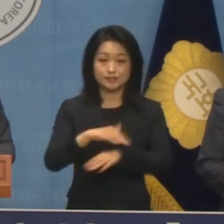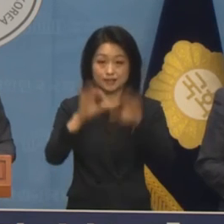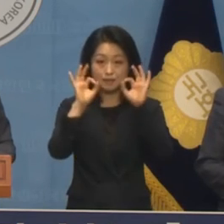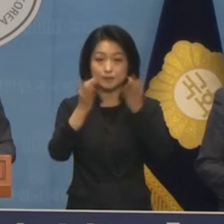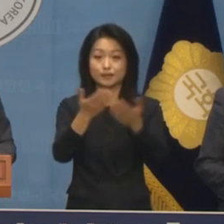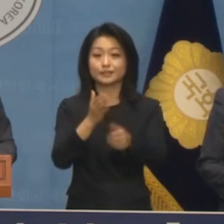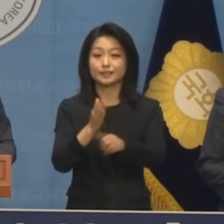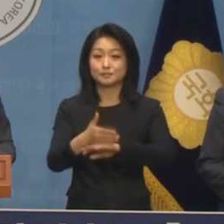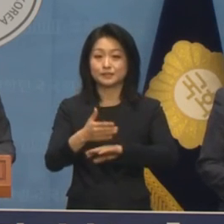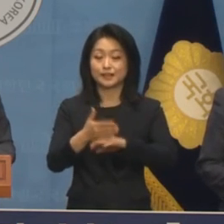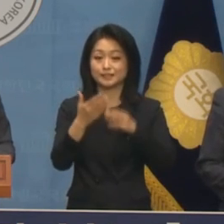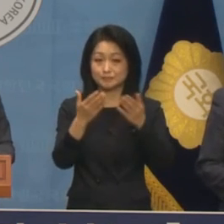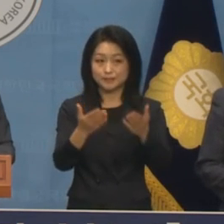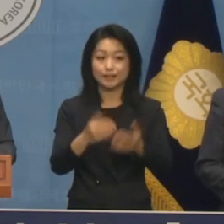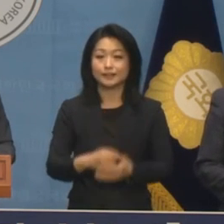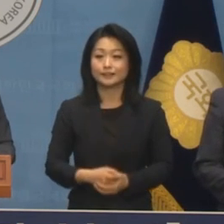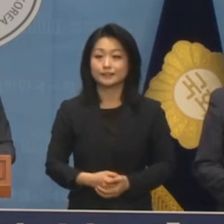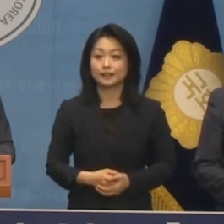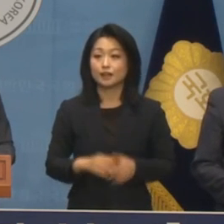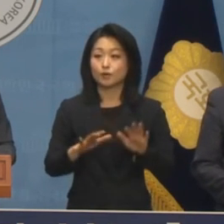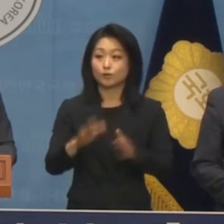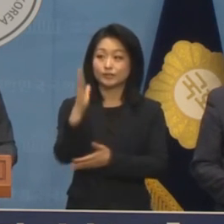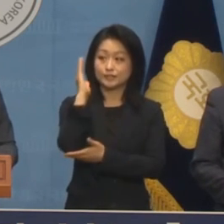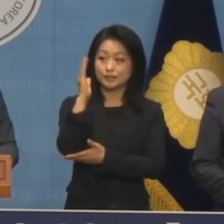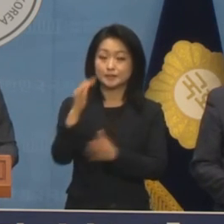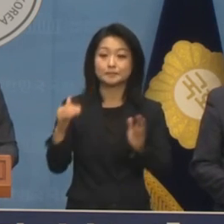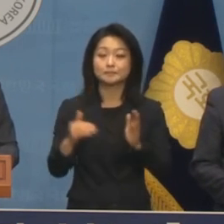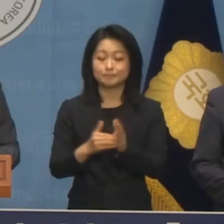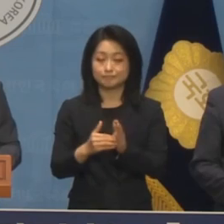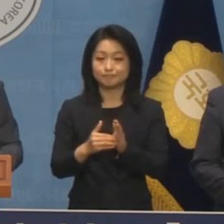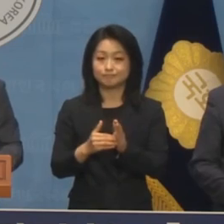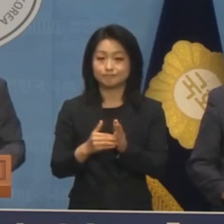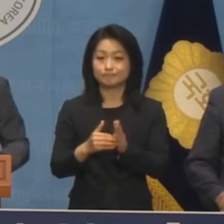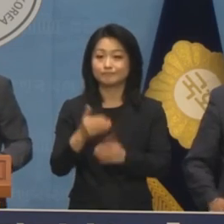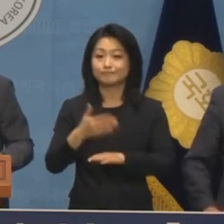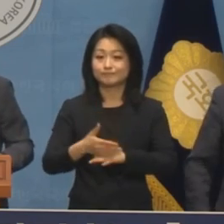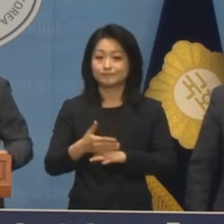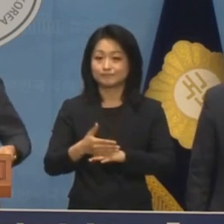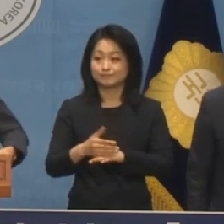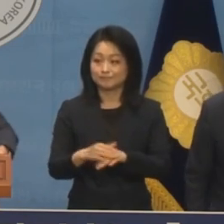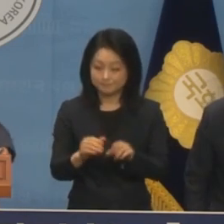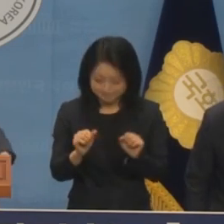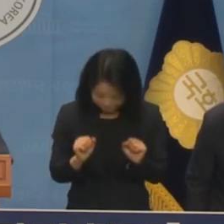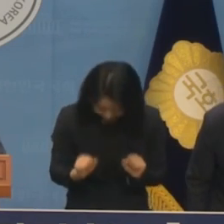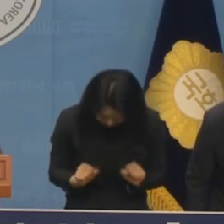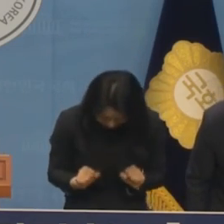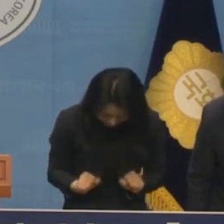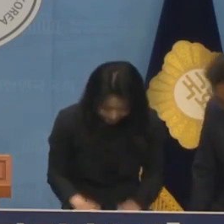감사합니다. 이것으로서 오늘 기자회견을 종료하겠습니다. 감사합니다.